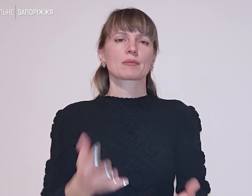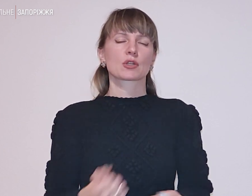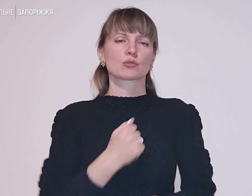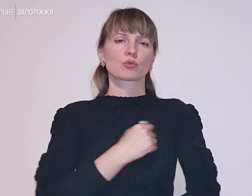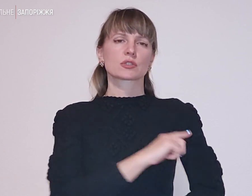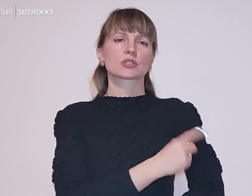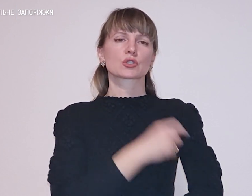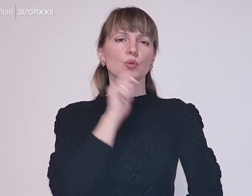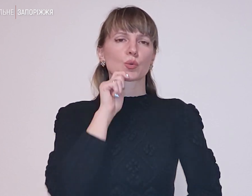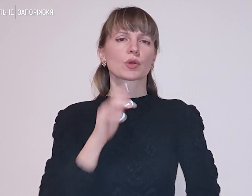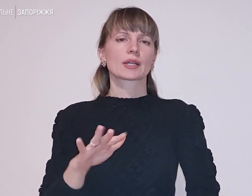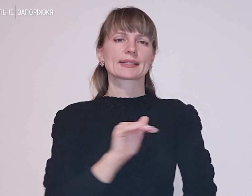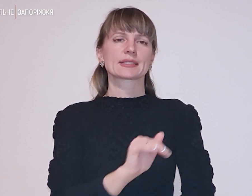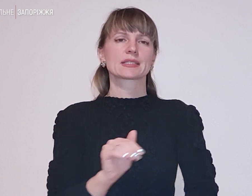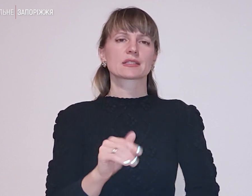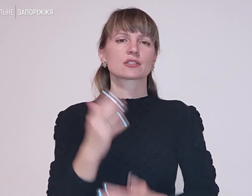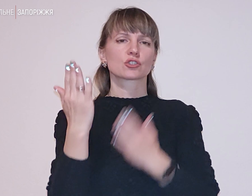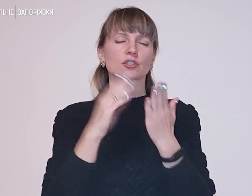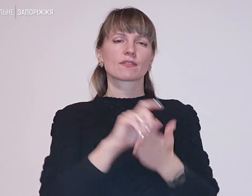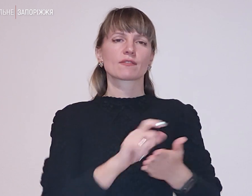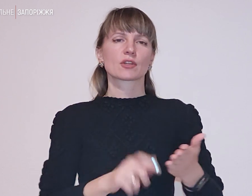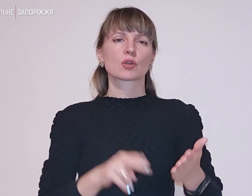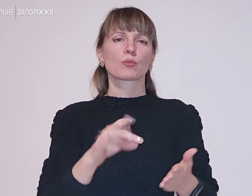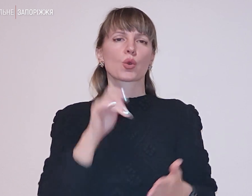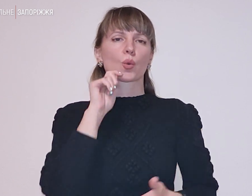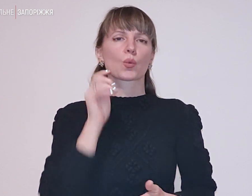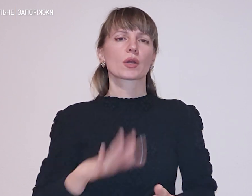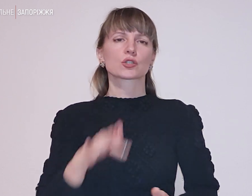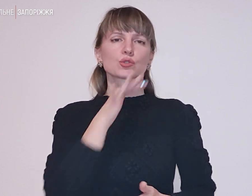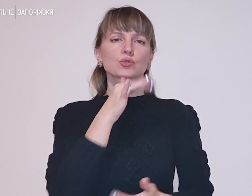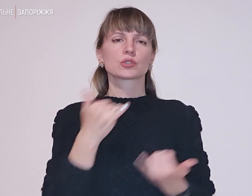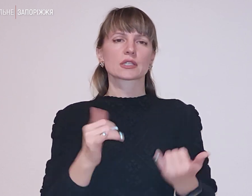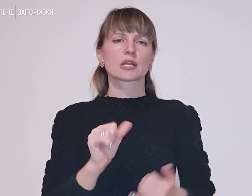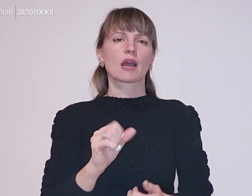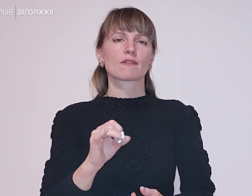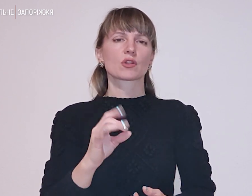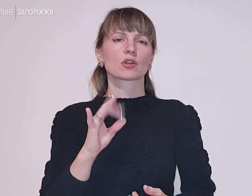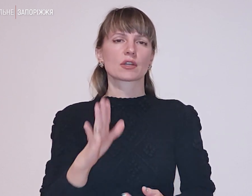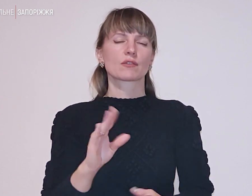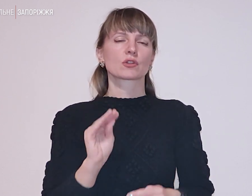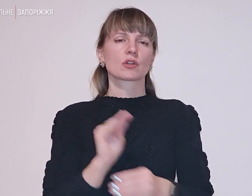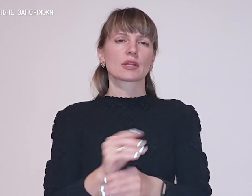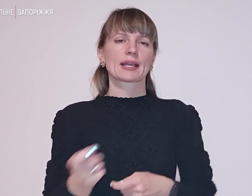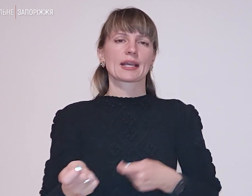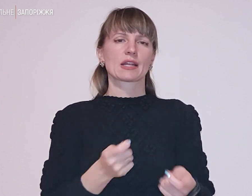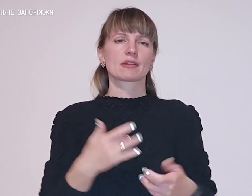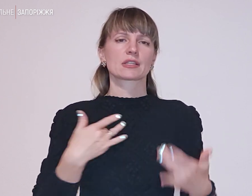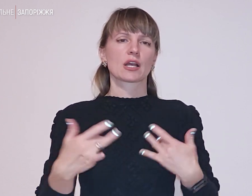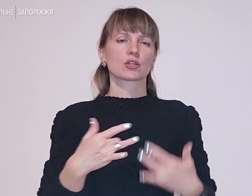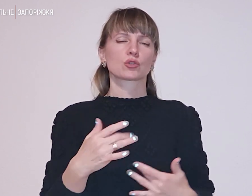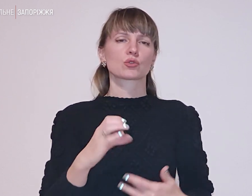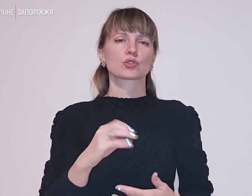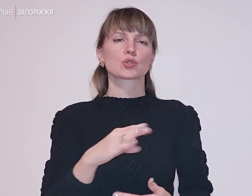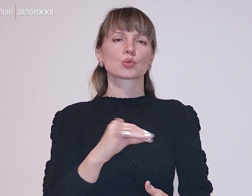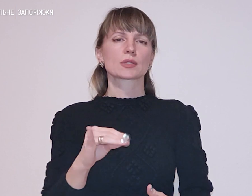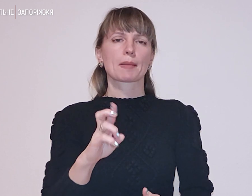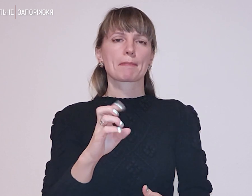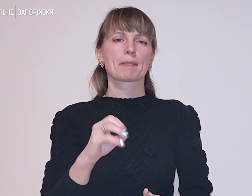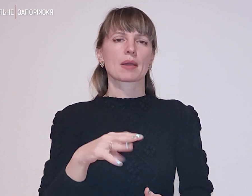сил України. Діти зачитували вірші про Україну сучасних авторів, додала керівниця театру студії БЕМС. «На невідомі мрії